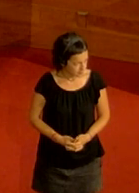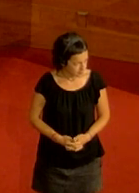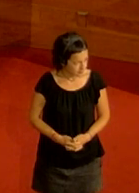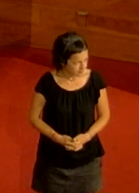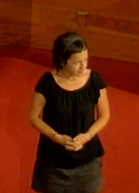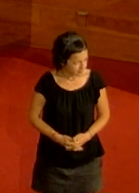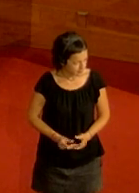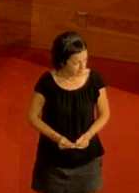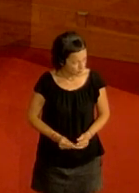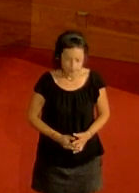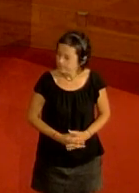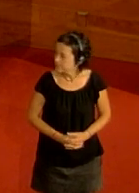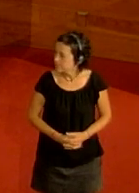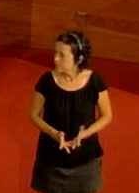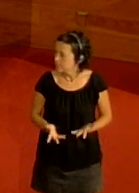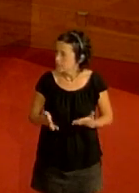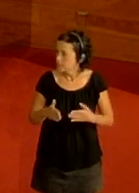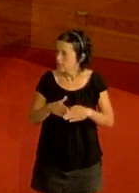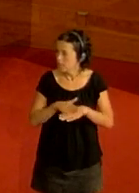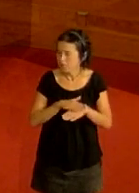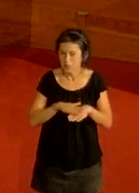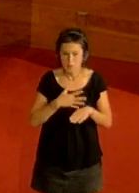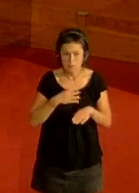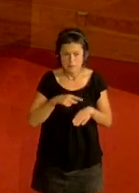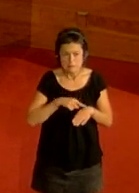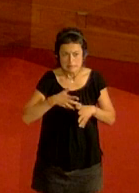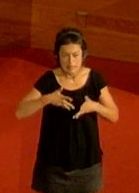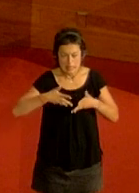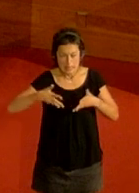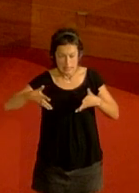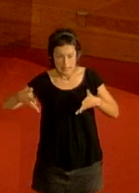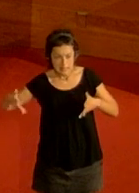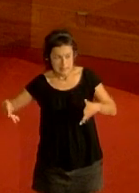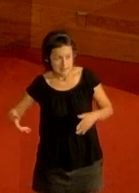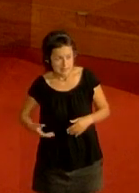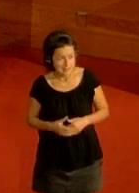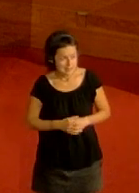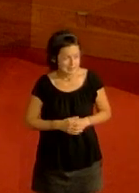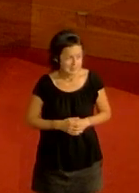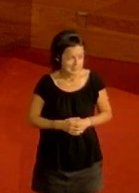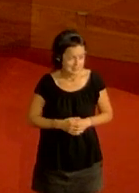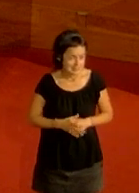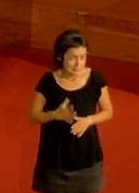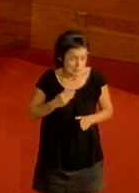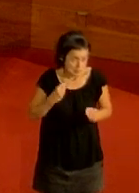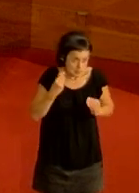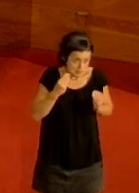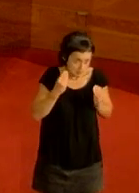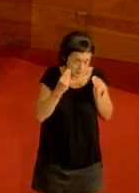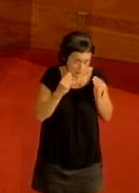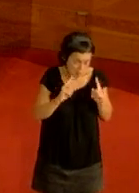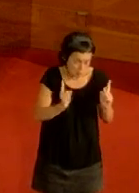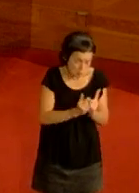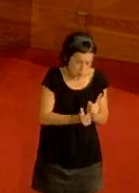atención disculpad me he excedido un poquito más de de de lo que tenía previsto